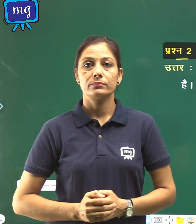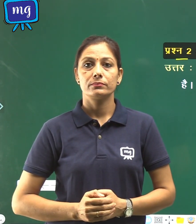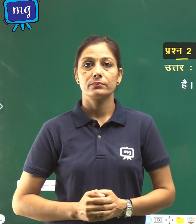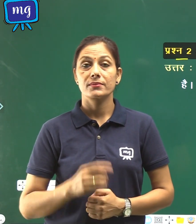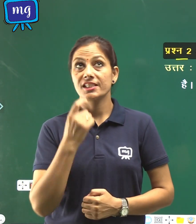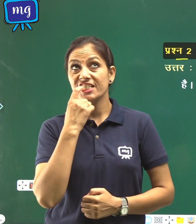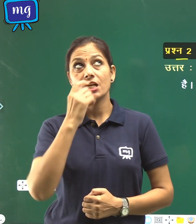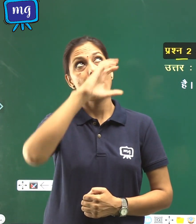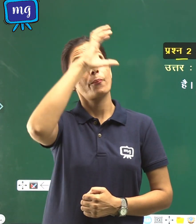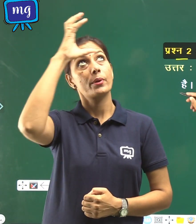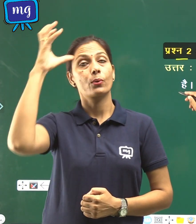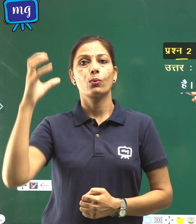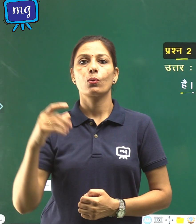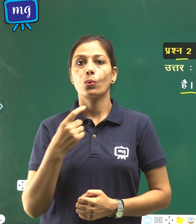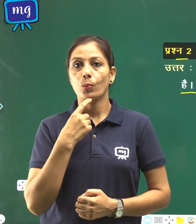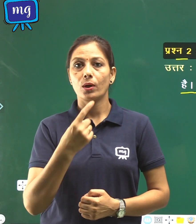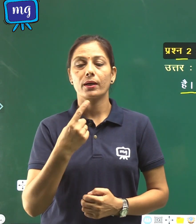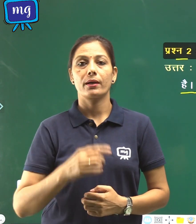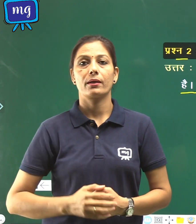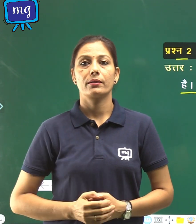मेघों को कहा गया है।